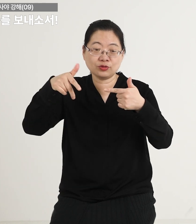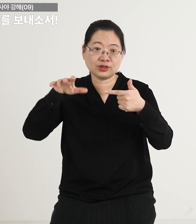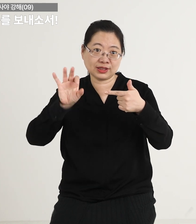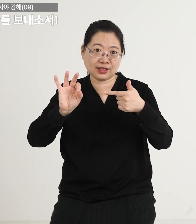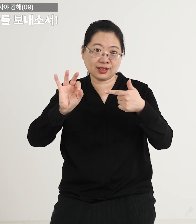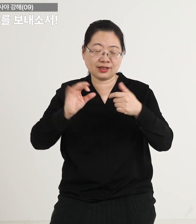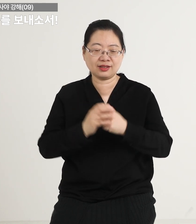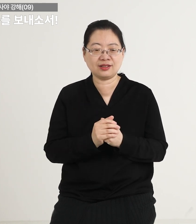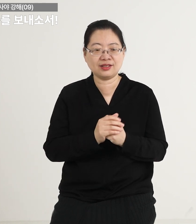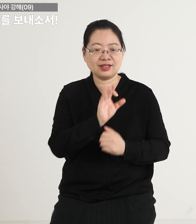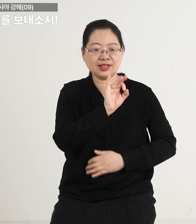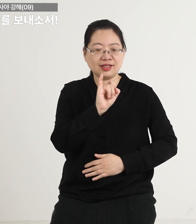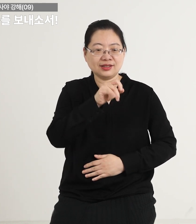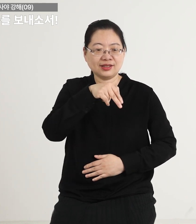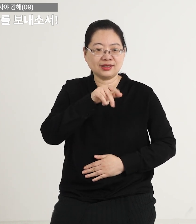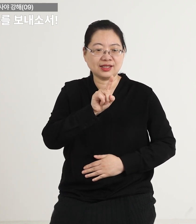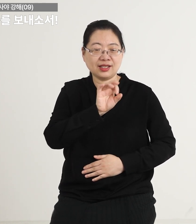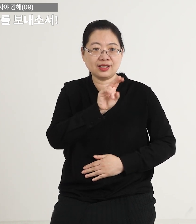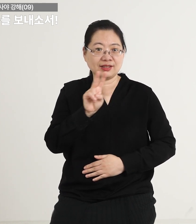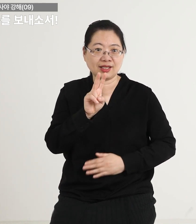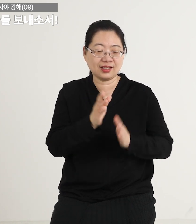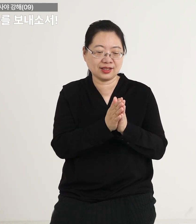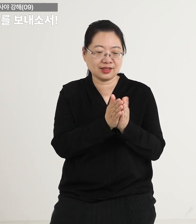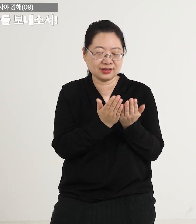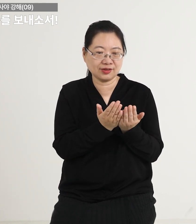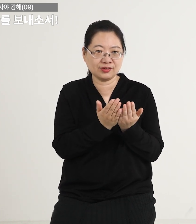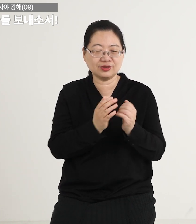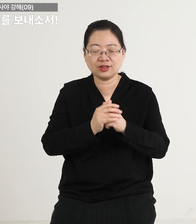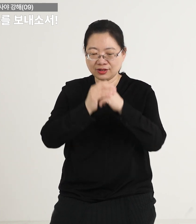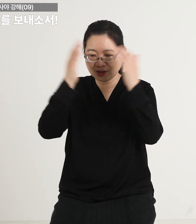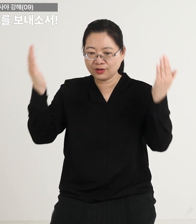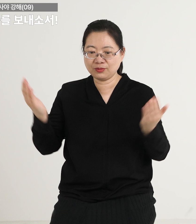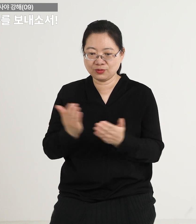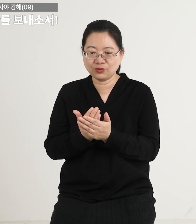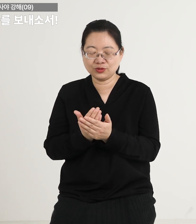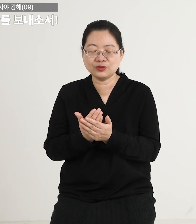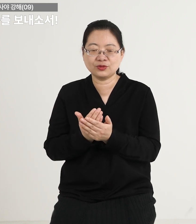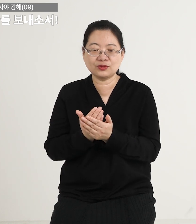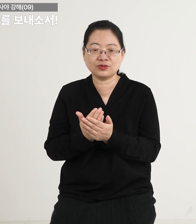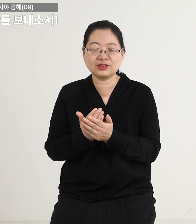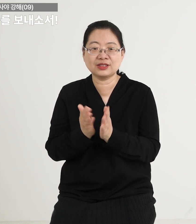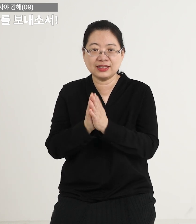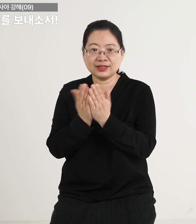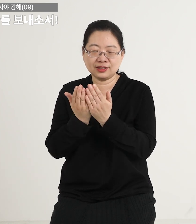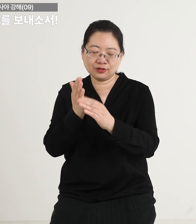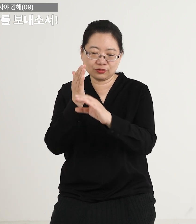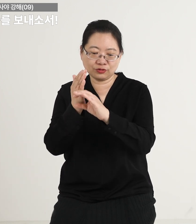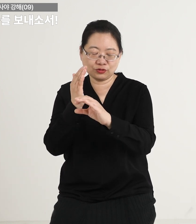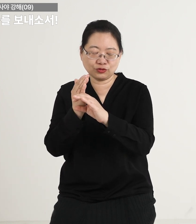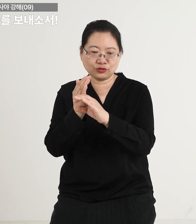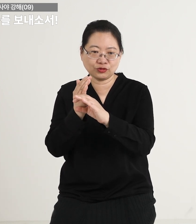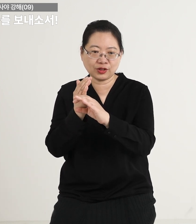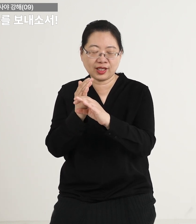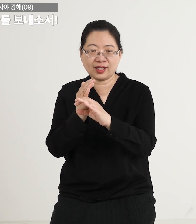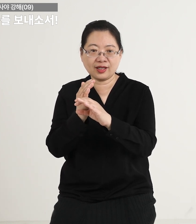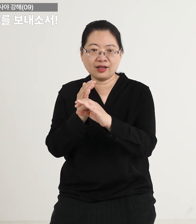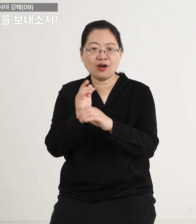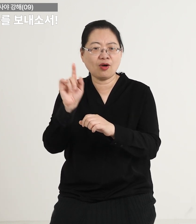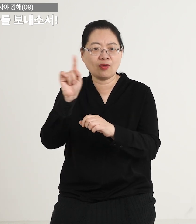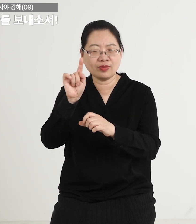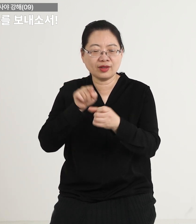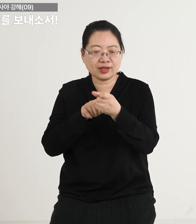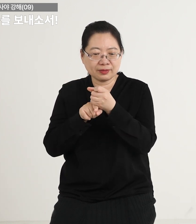이사야서는 전체 구조 속의 위치를 좀 이해하시고 들으면 훨씬 도움이 될